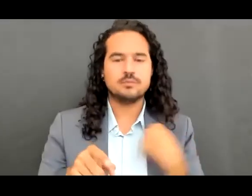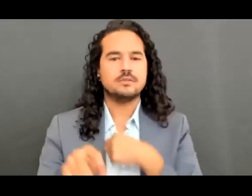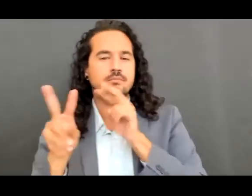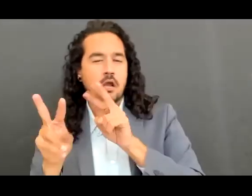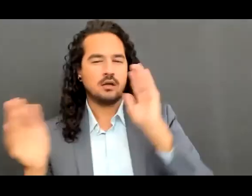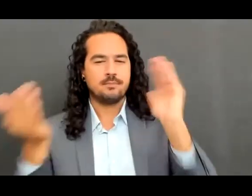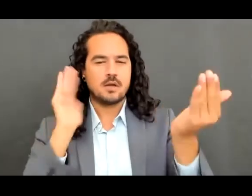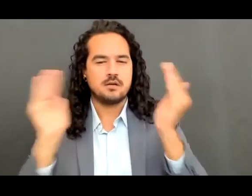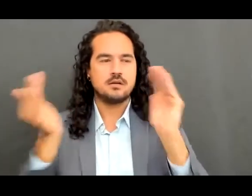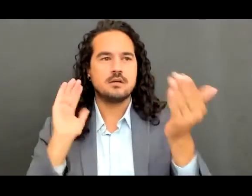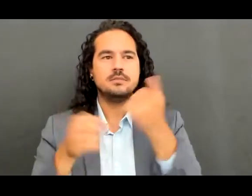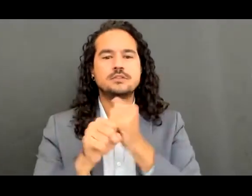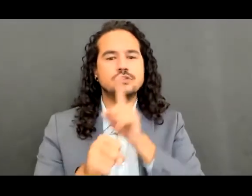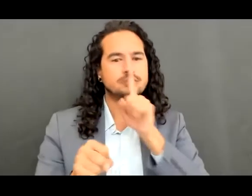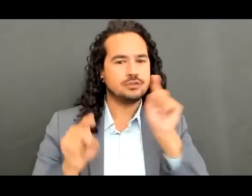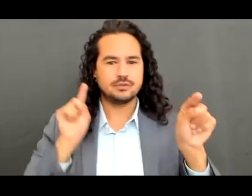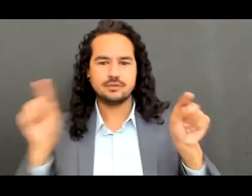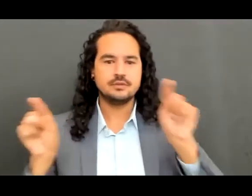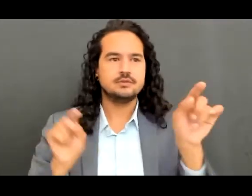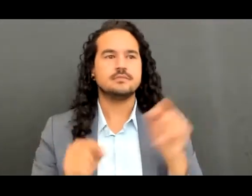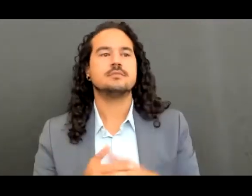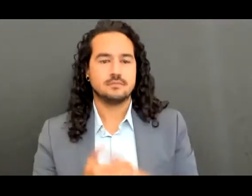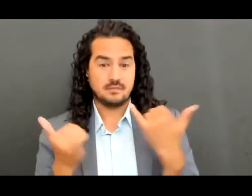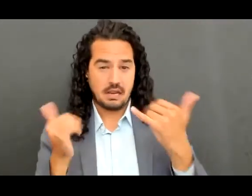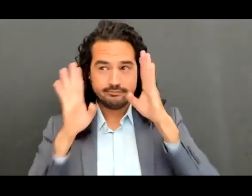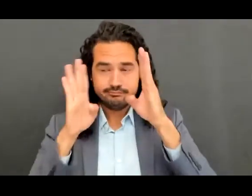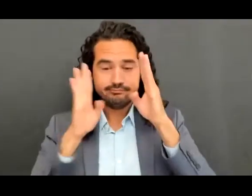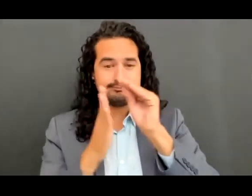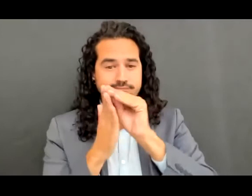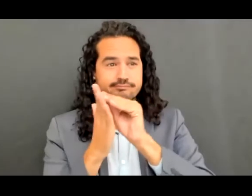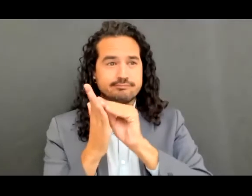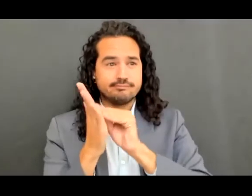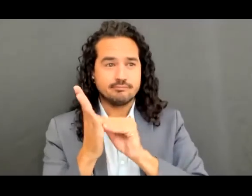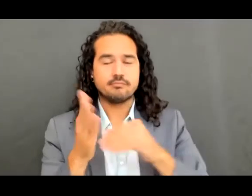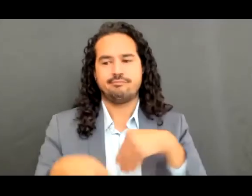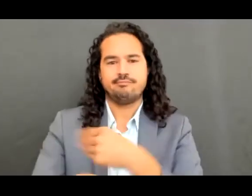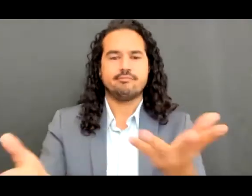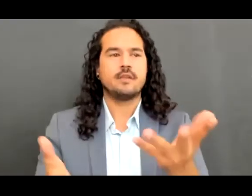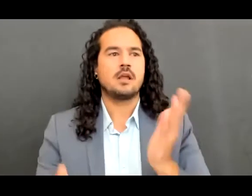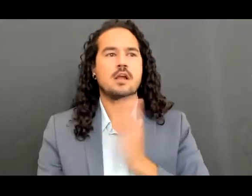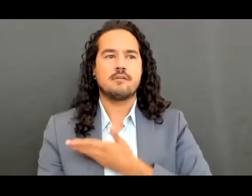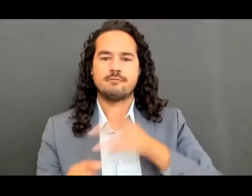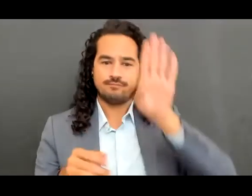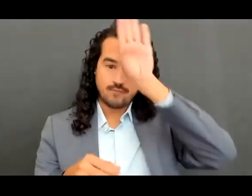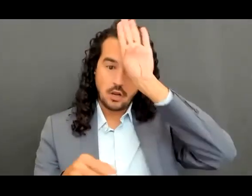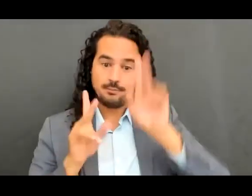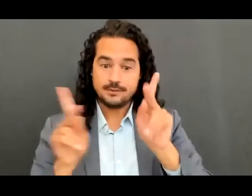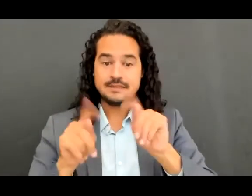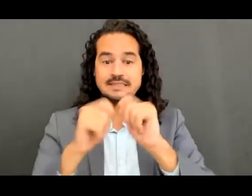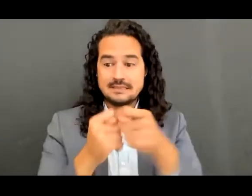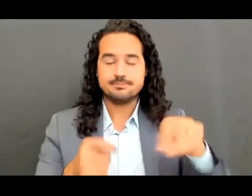de confidencia que nos están dando para la gente que está peleando con este fuego, para los bomberos. Gracias.